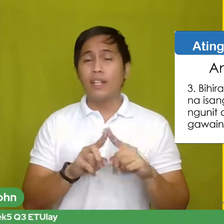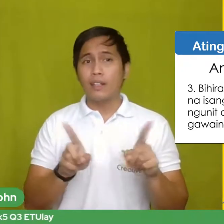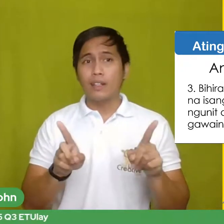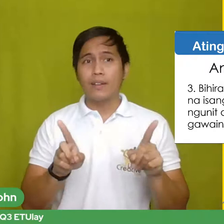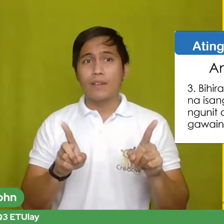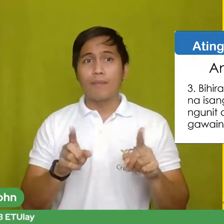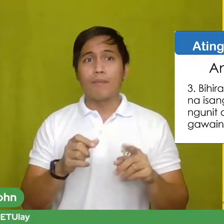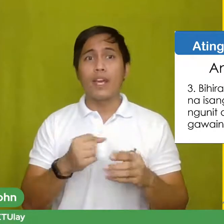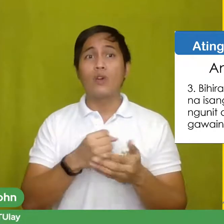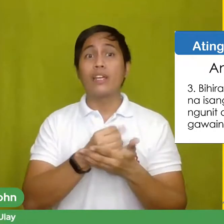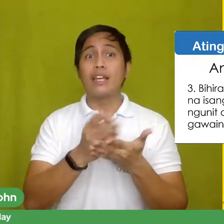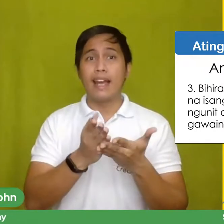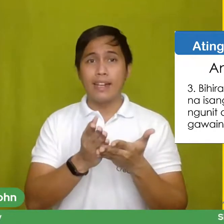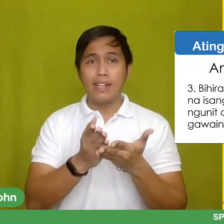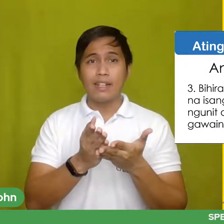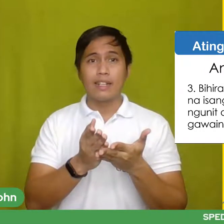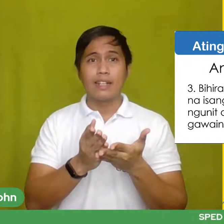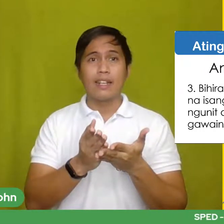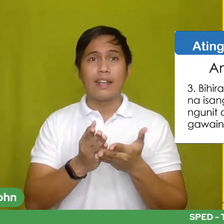Ngunit, merong ilan na